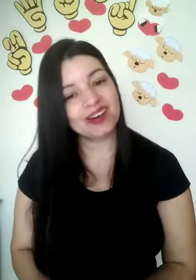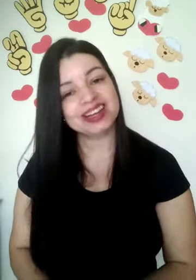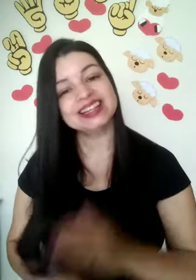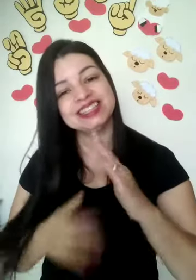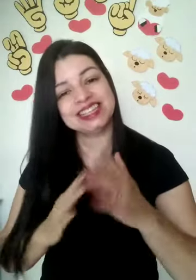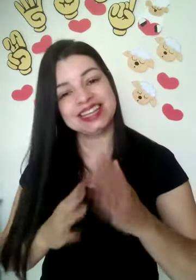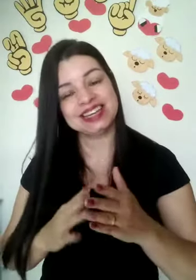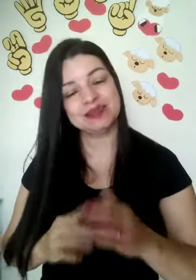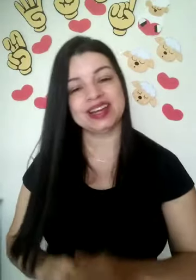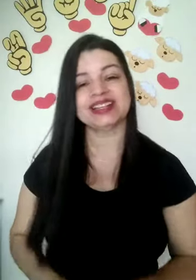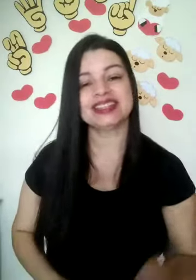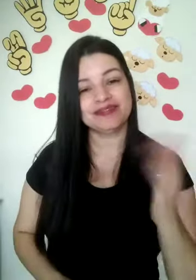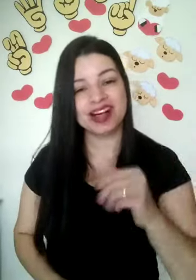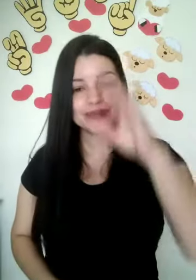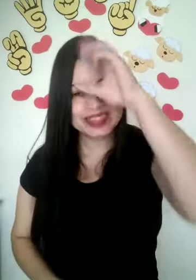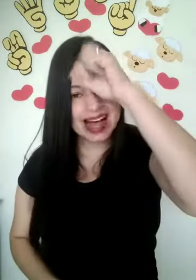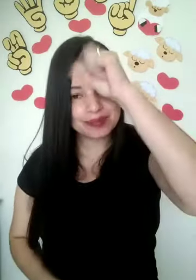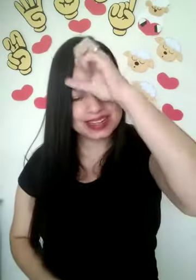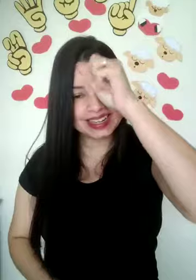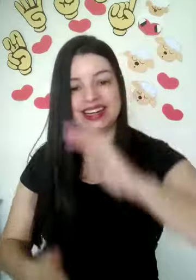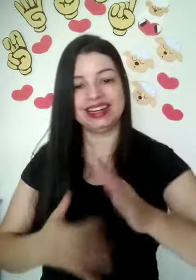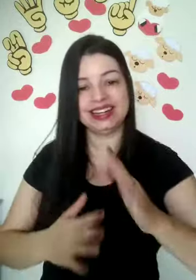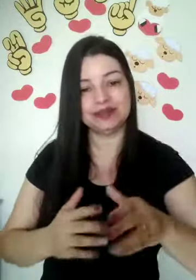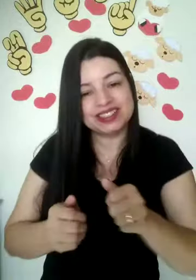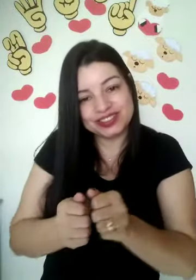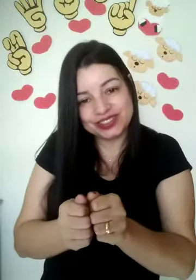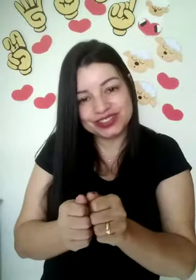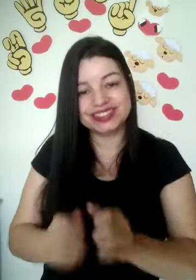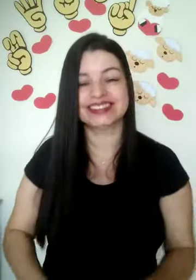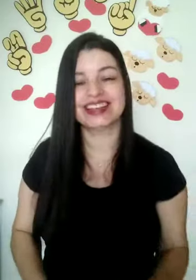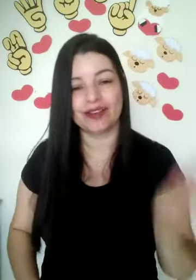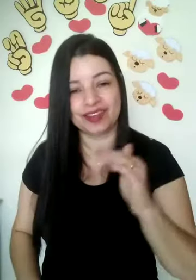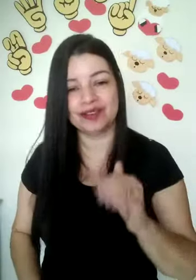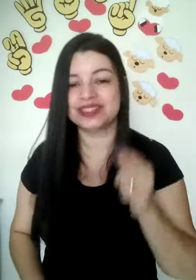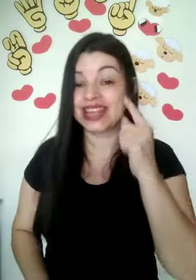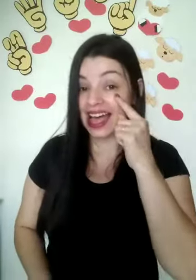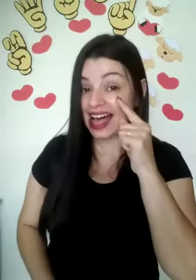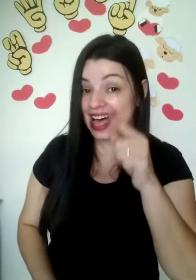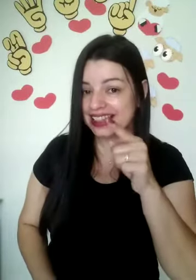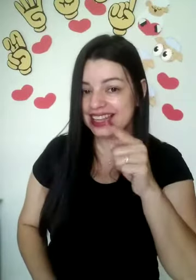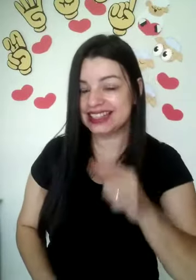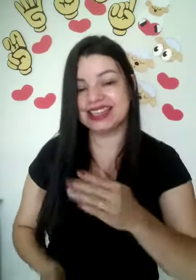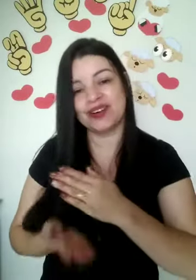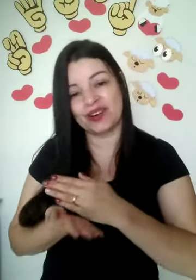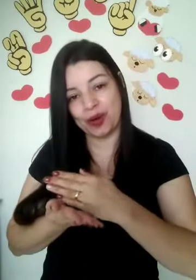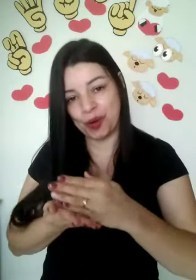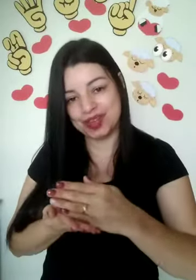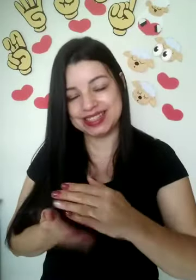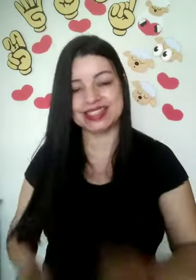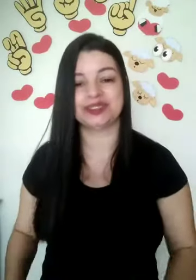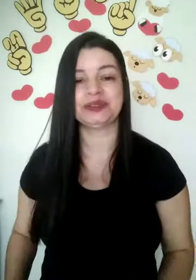aula de Libras. Vamos aprender Libras junto? Vamos! Atenção, começando!